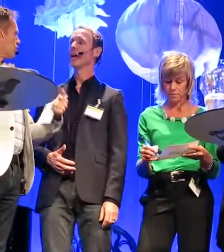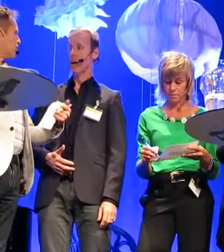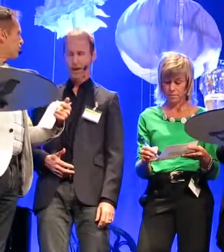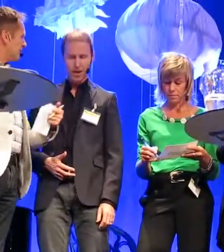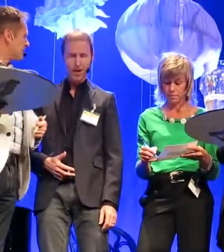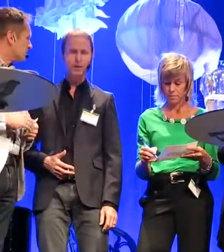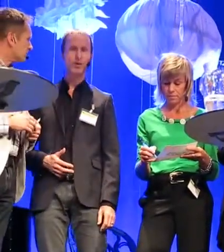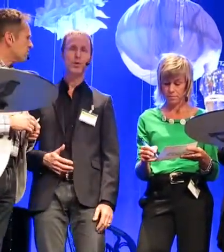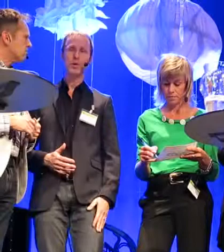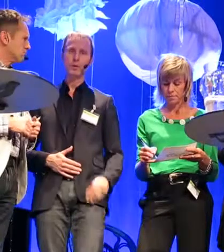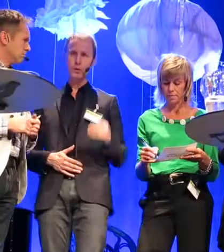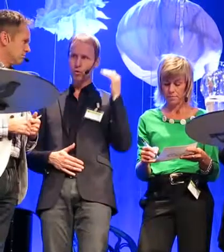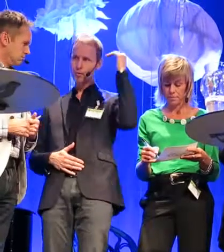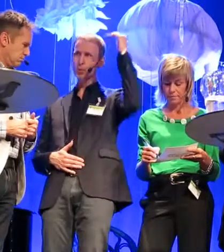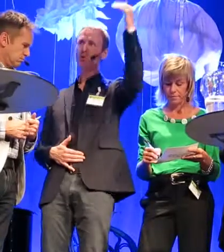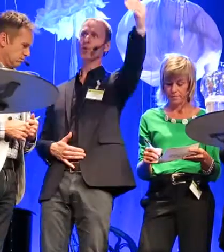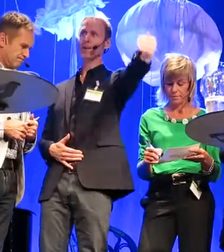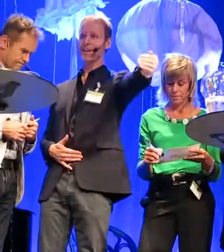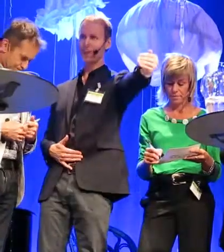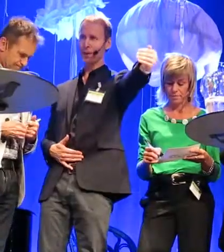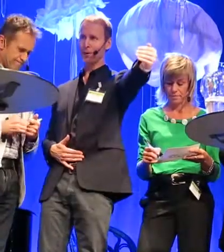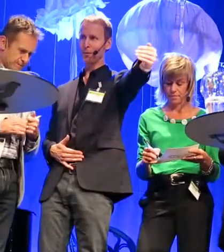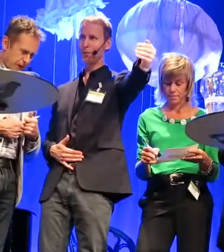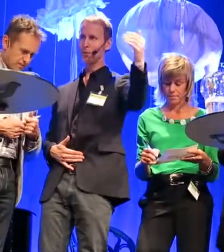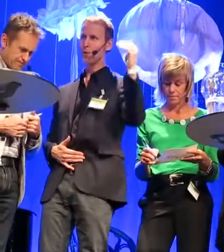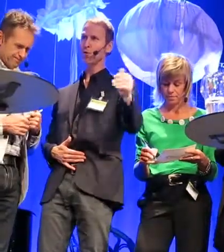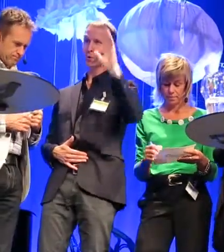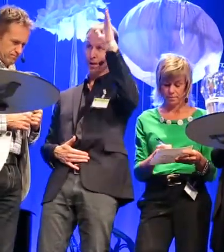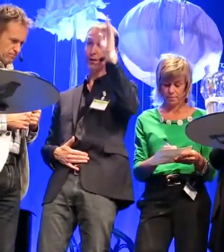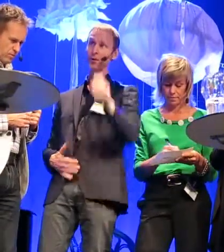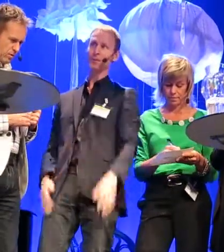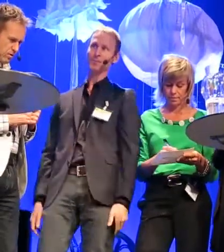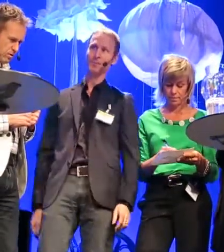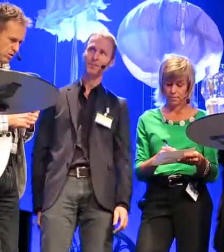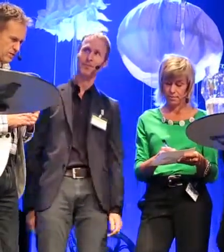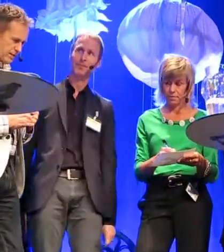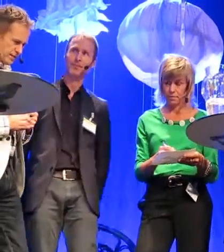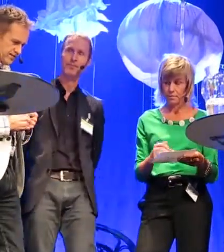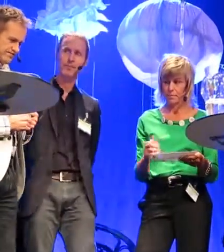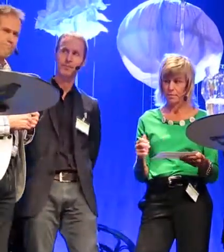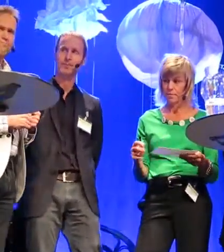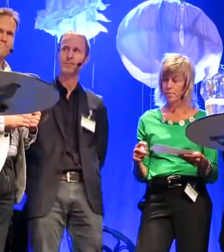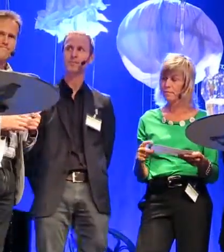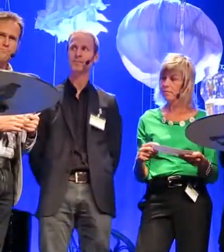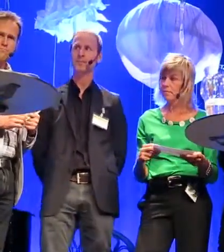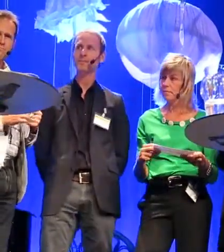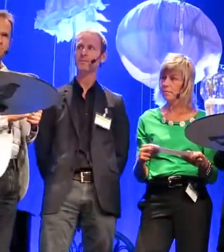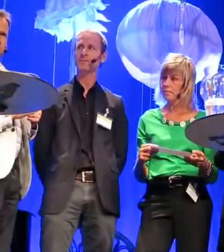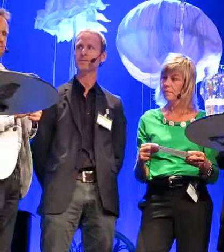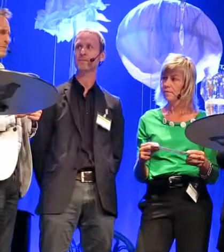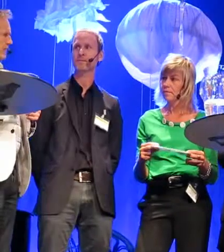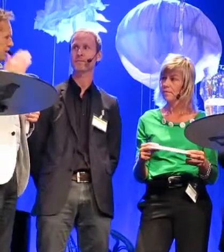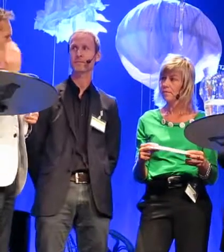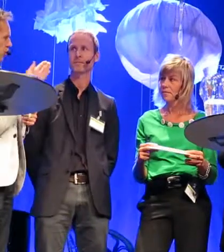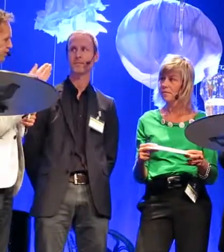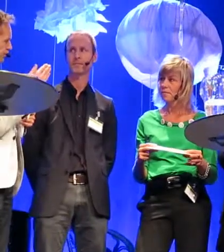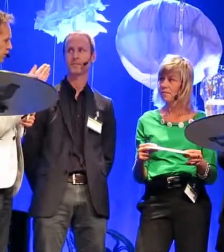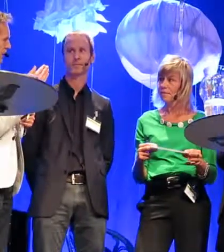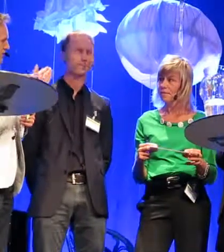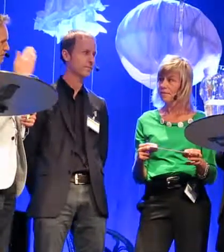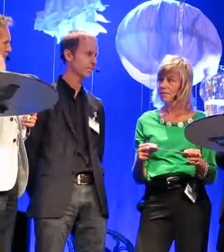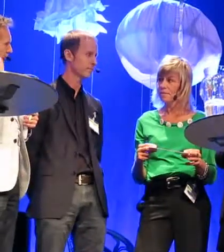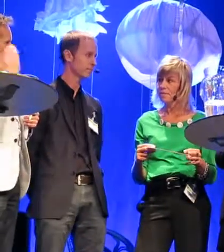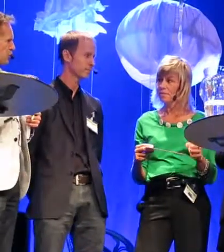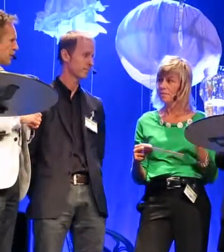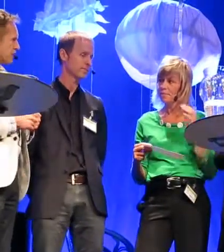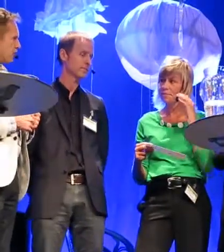om målstyrning? Absolut, att gå bortom räckvidd, ja. Då når vi stjärnorna. Målstyrning, men de inte över det. Vi